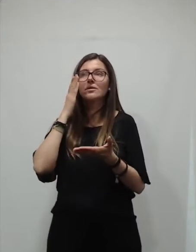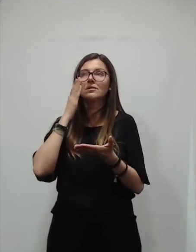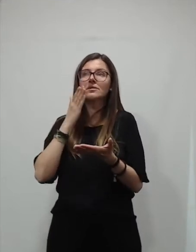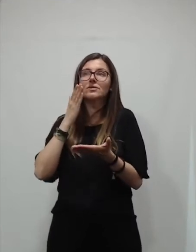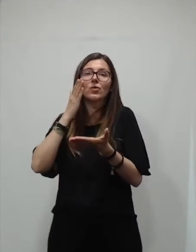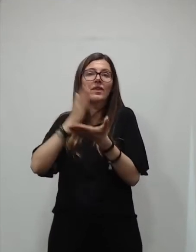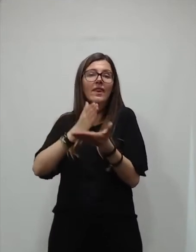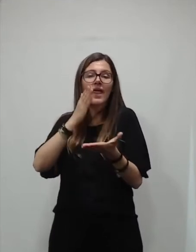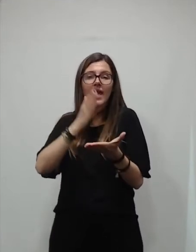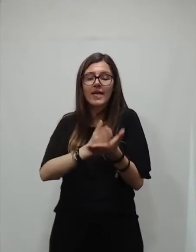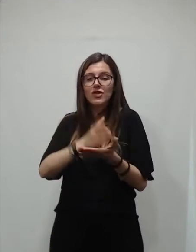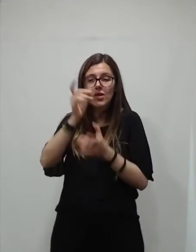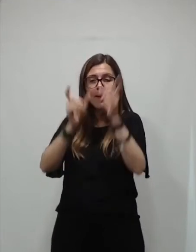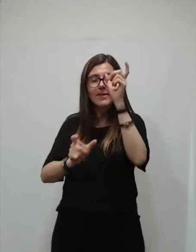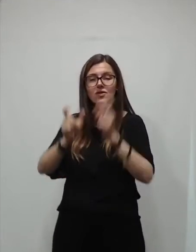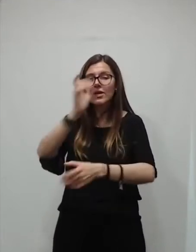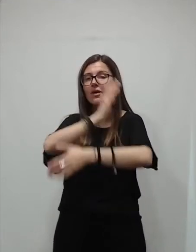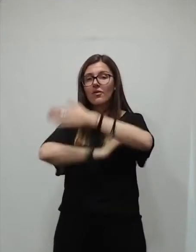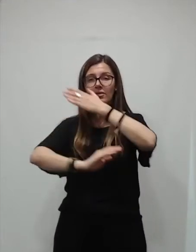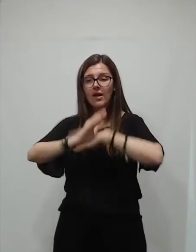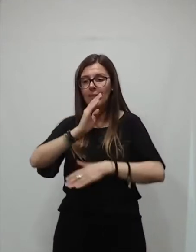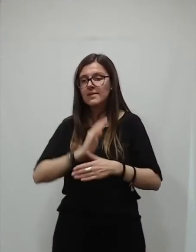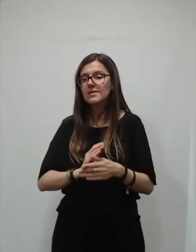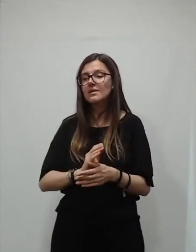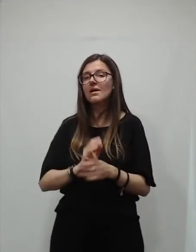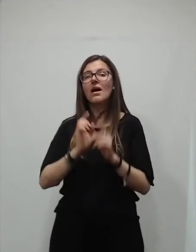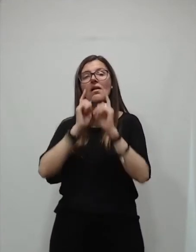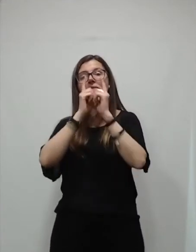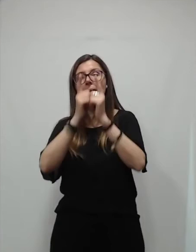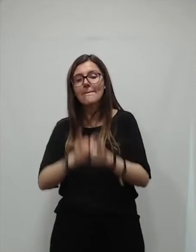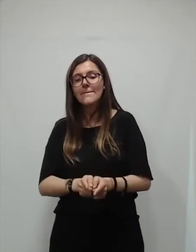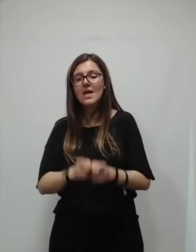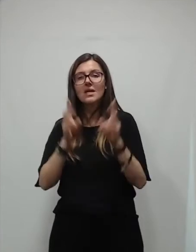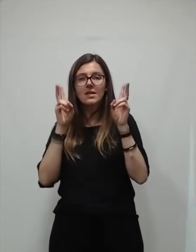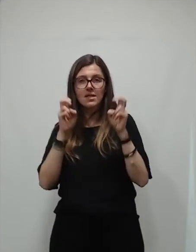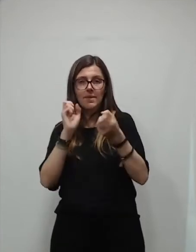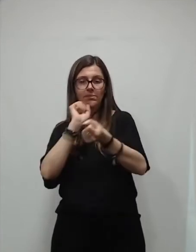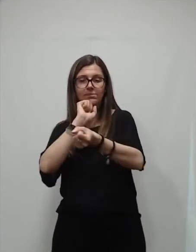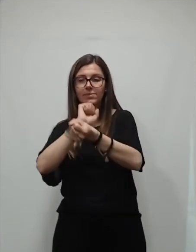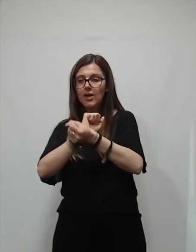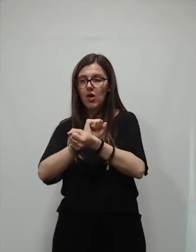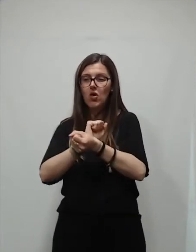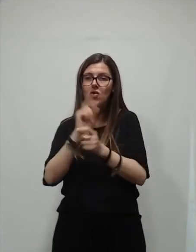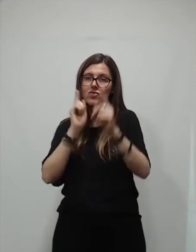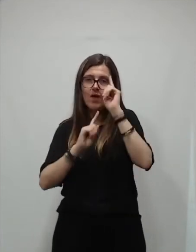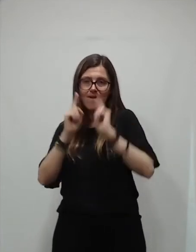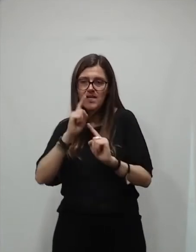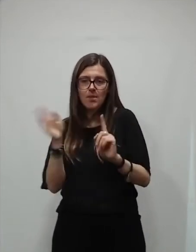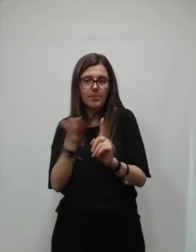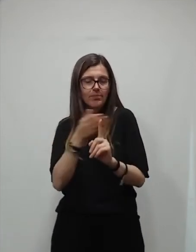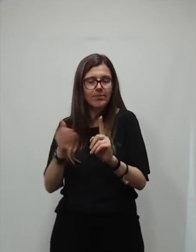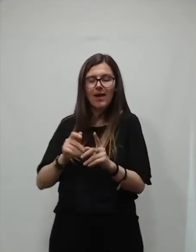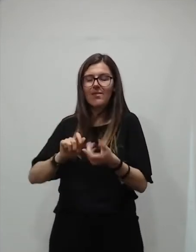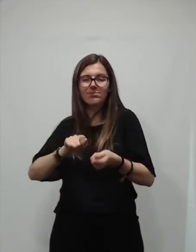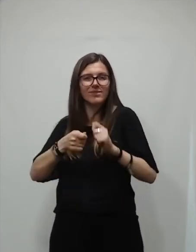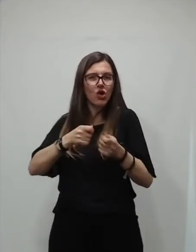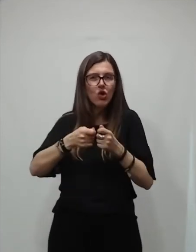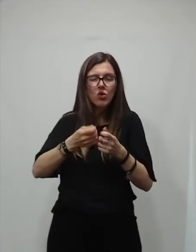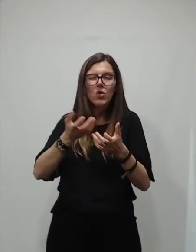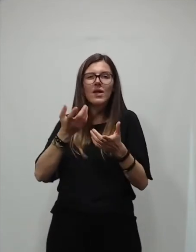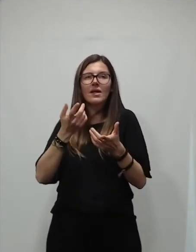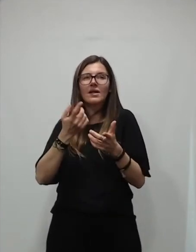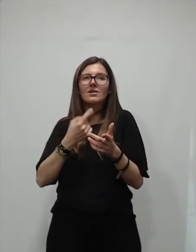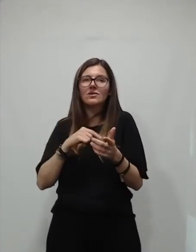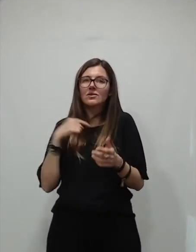garantizar el derecho de acceso a la justicia y a no ser sometido a tratos crueles, inhumanos o degradantes. Para esto, obviamente, es muy